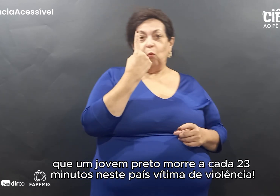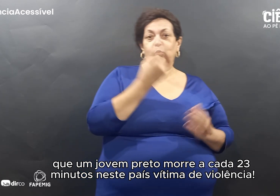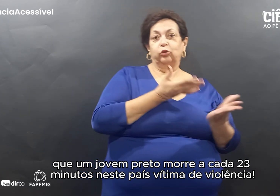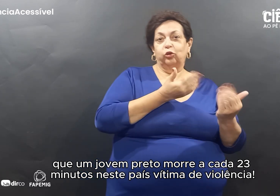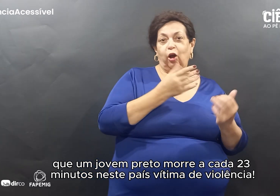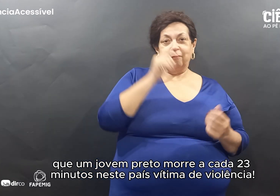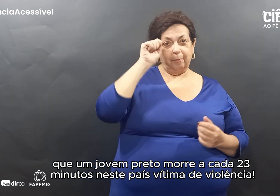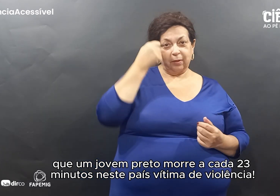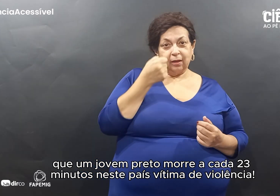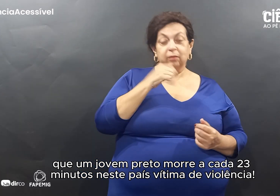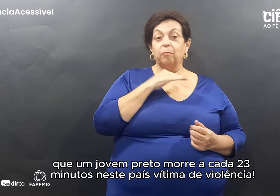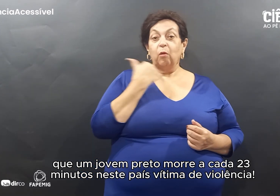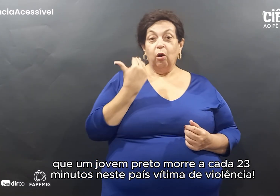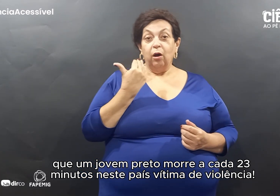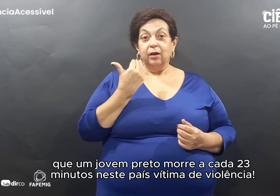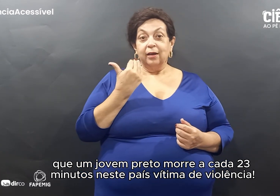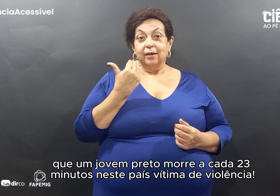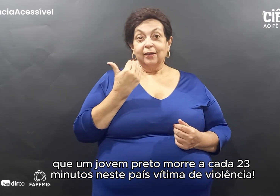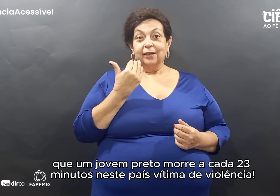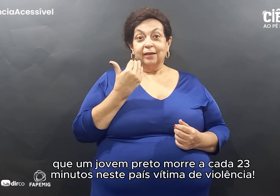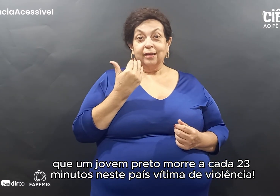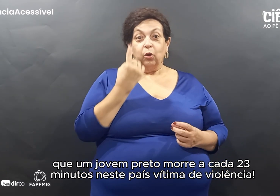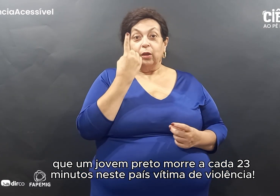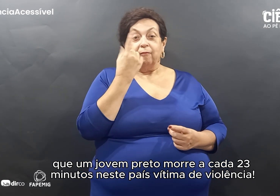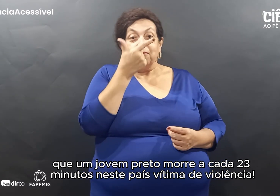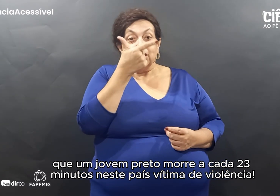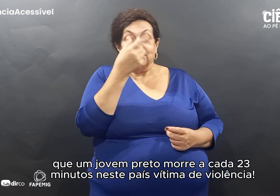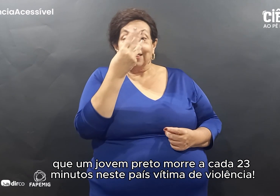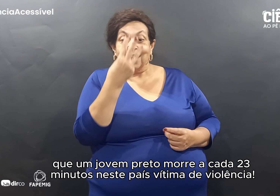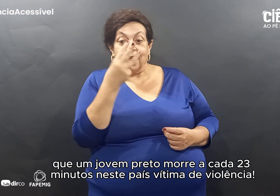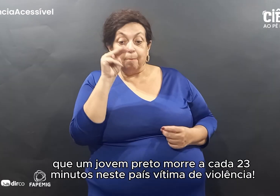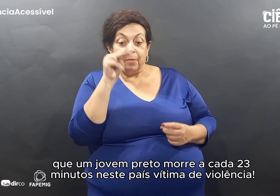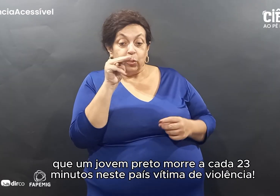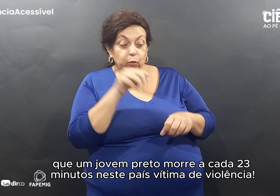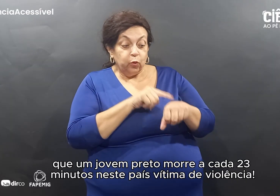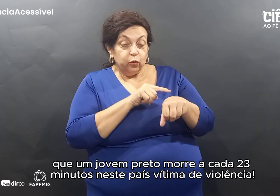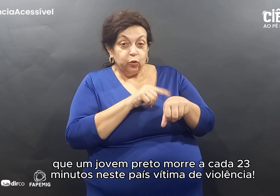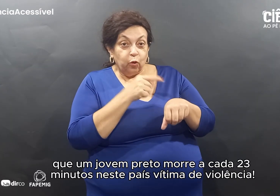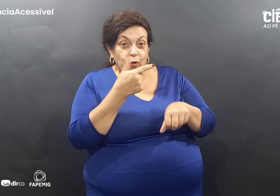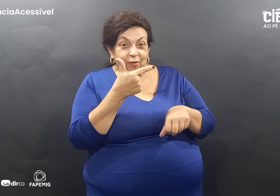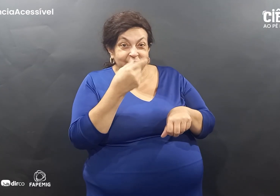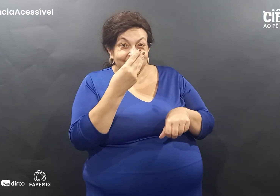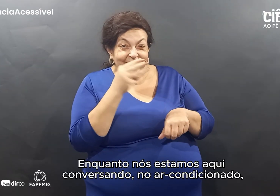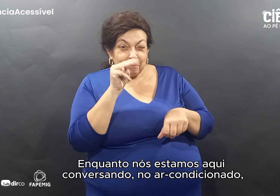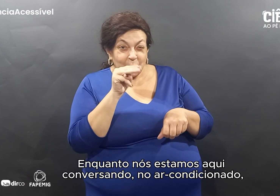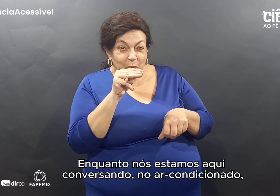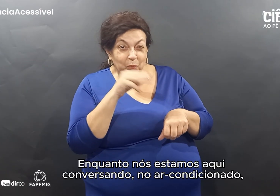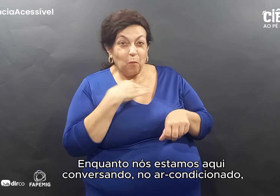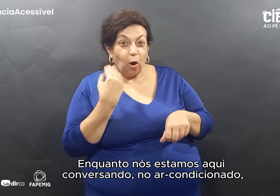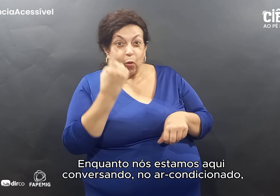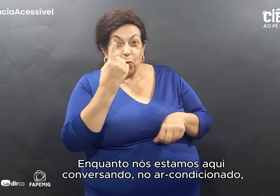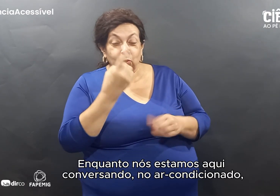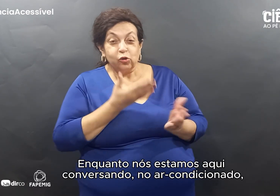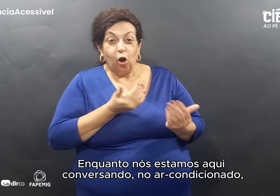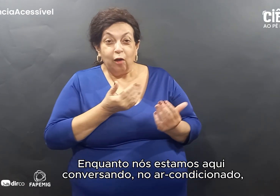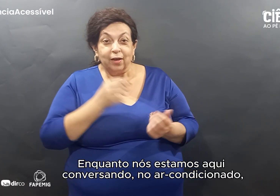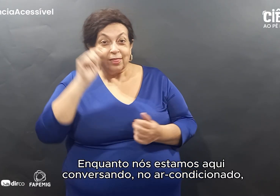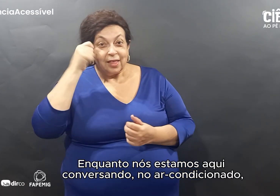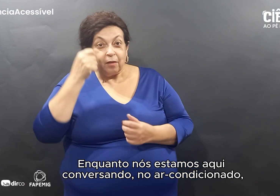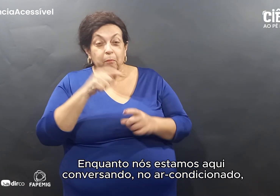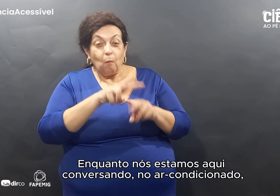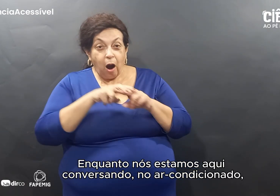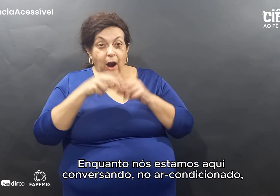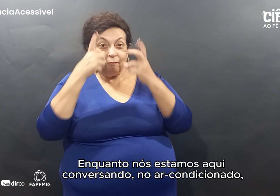preto morre a cada 23 minutos nesse país, vítima de violência. Enquanto nós estamos aqui